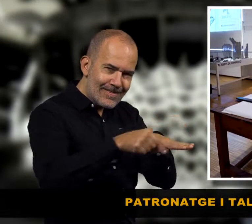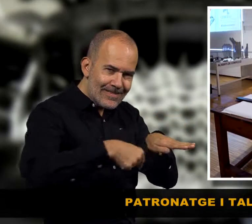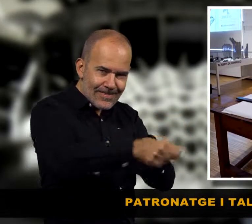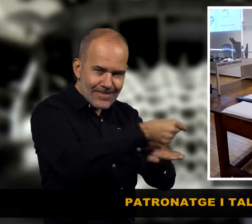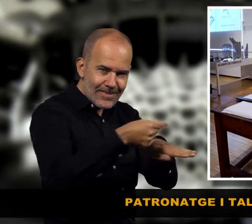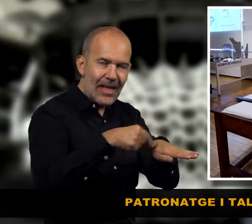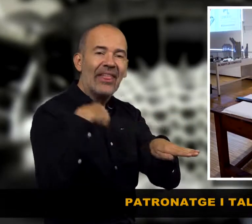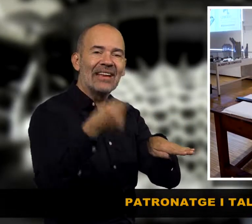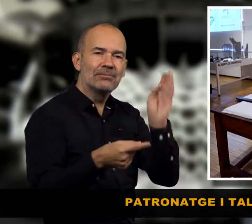Patronatge i tall.